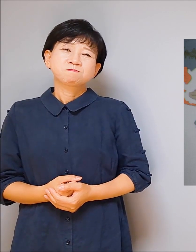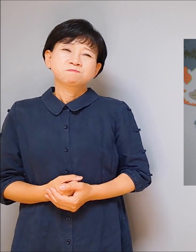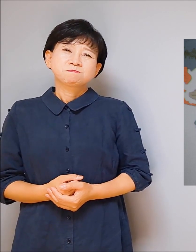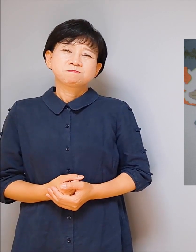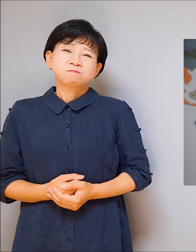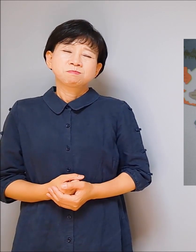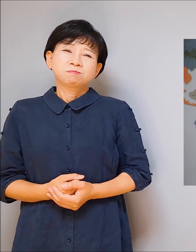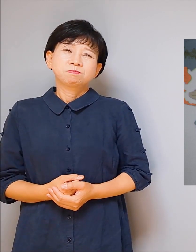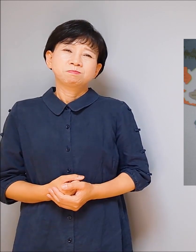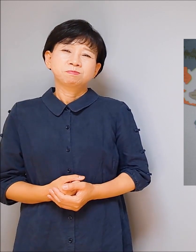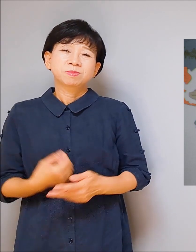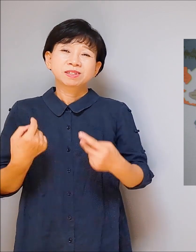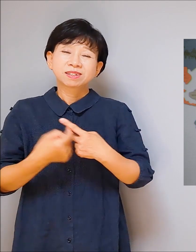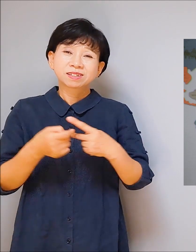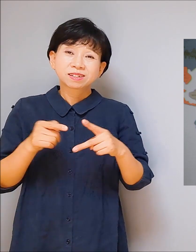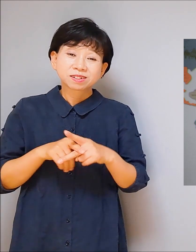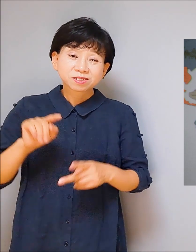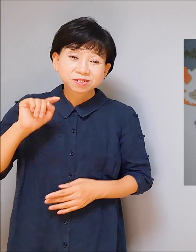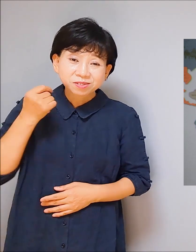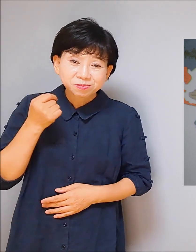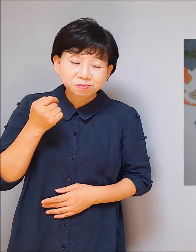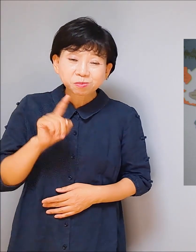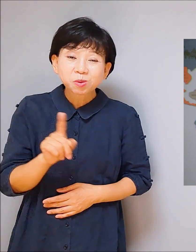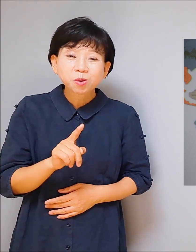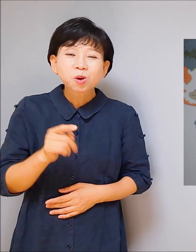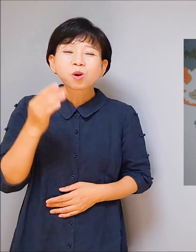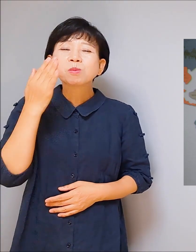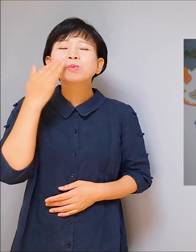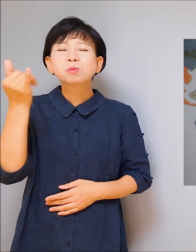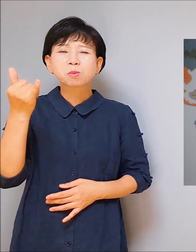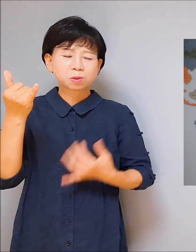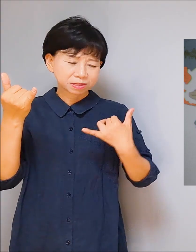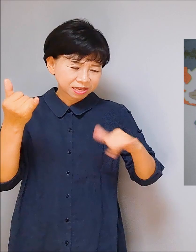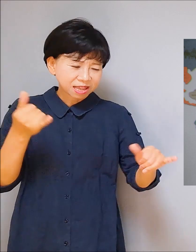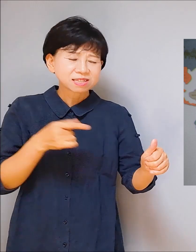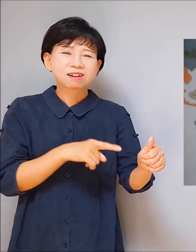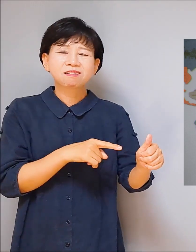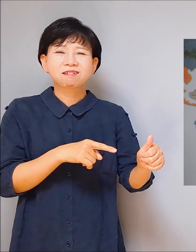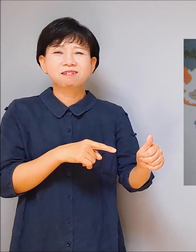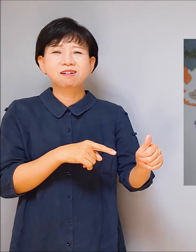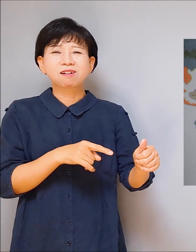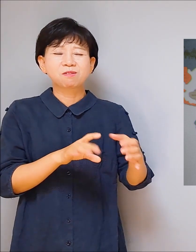이해가 안 되시면 자녀들하고의 관계를 떠올려 보십시오.